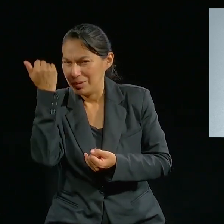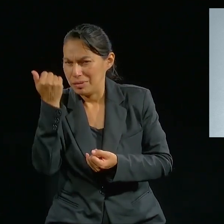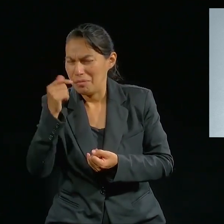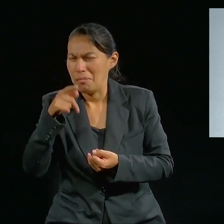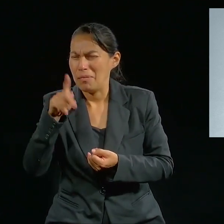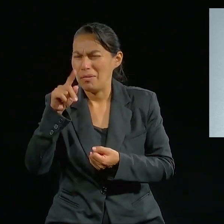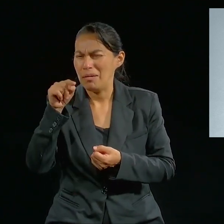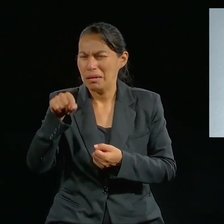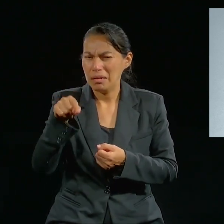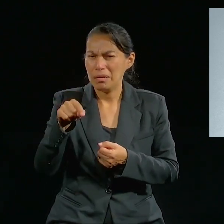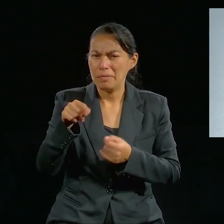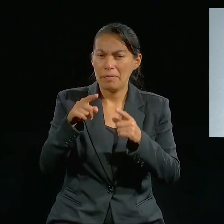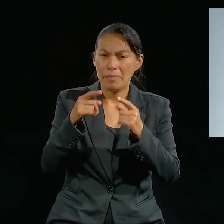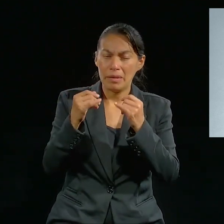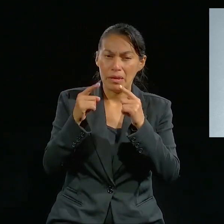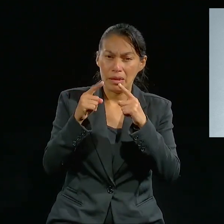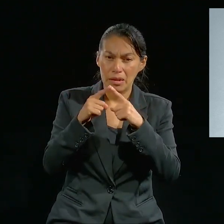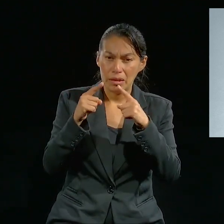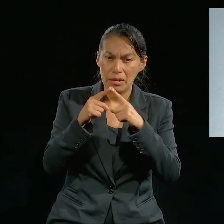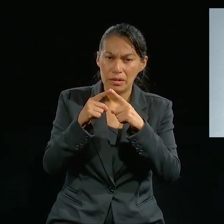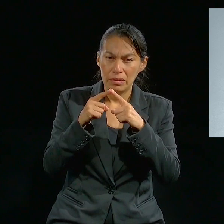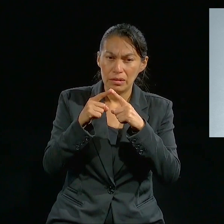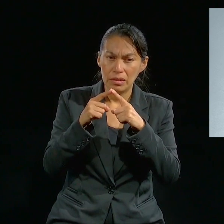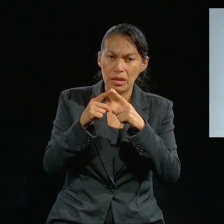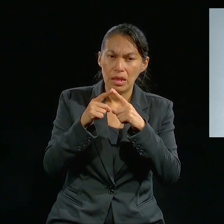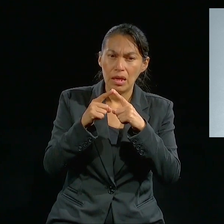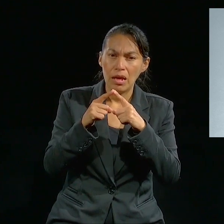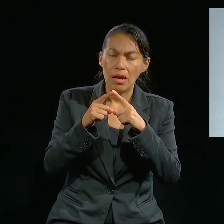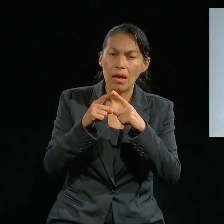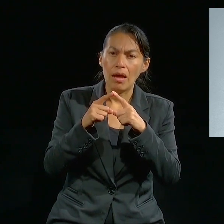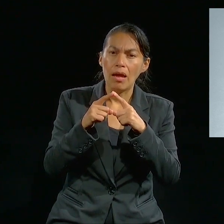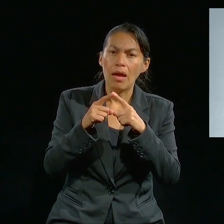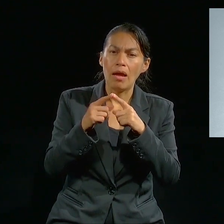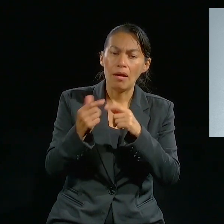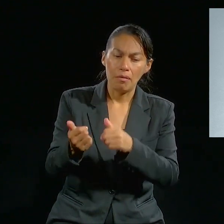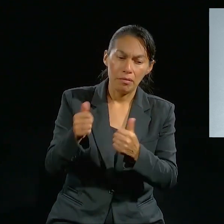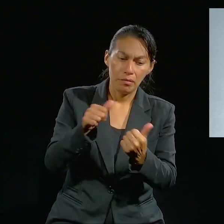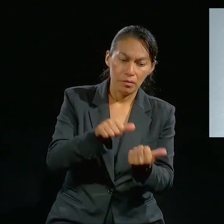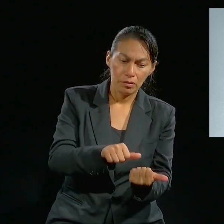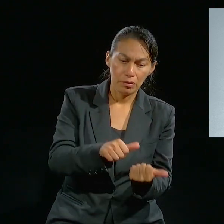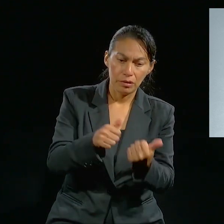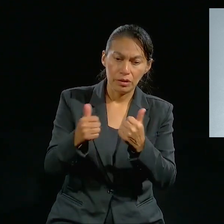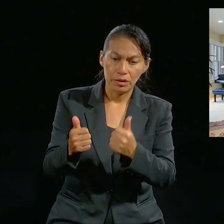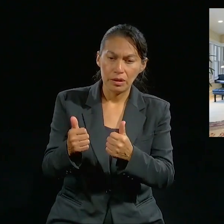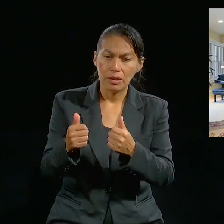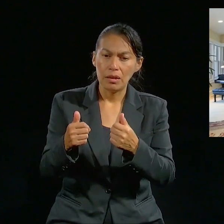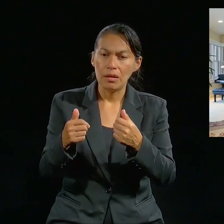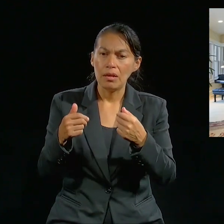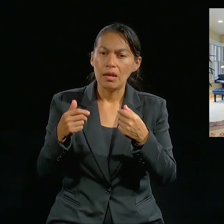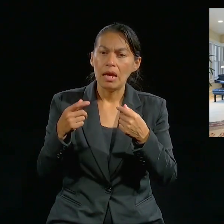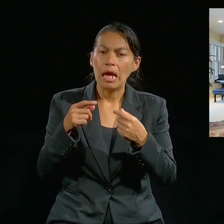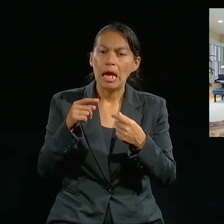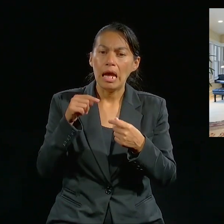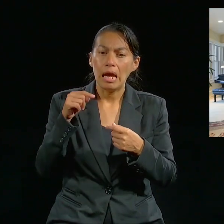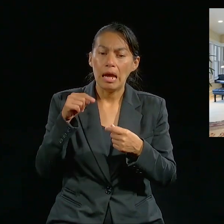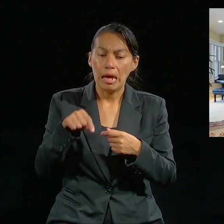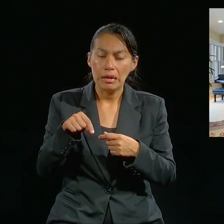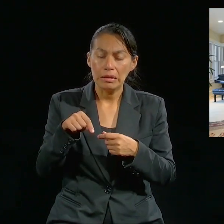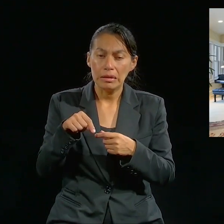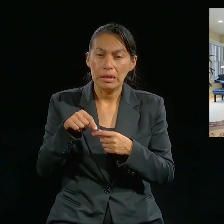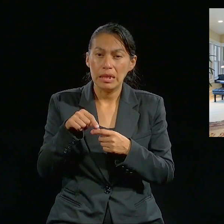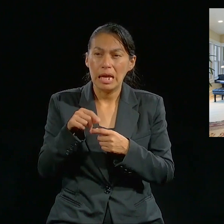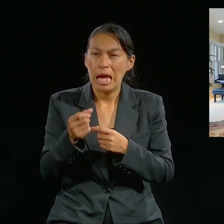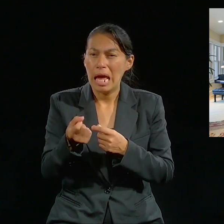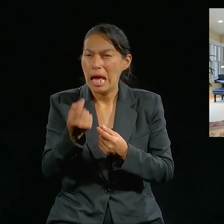que cuando uno se bautiza, generalmente uno elige a hermanos con experiencia. Y los hermanos con